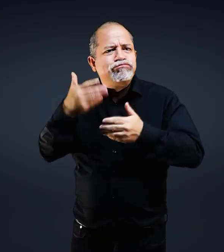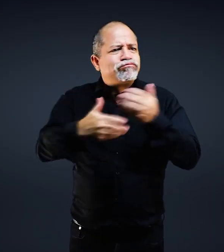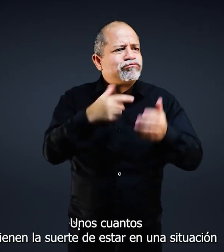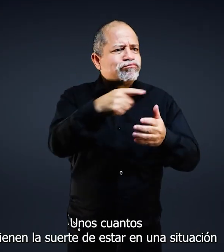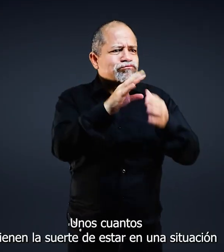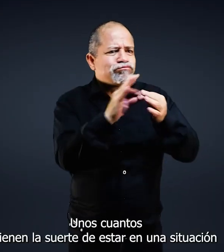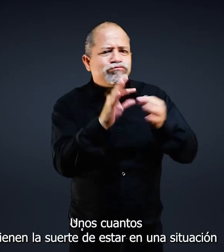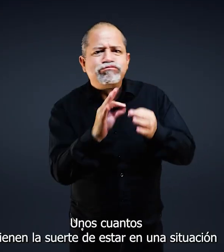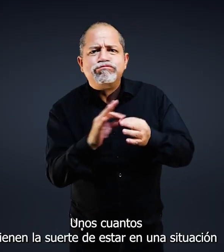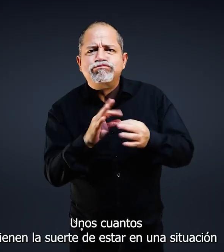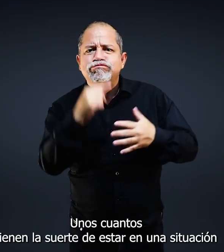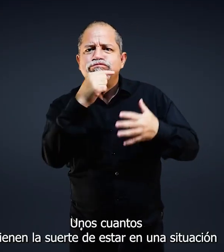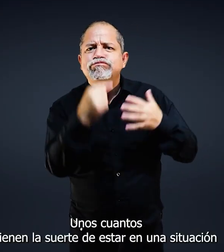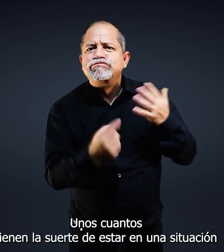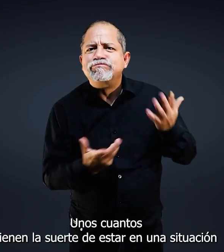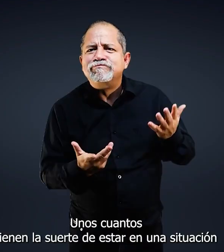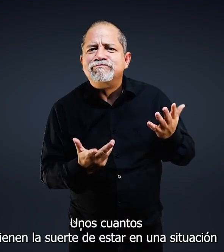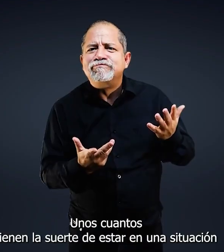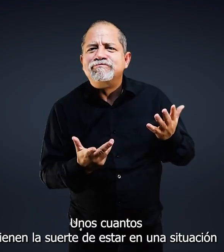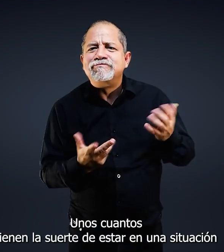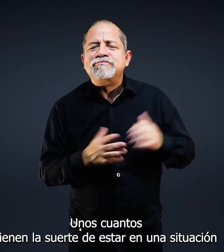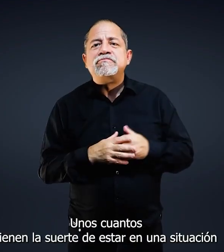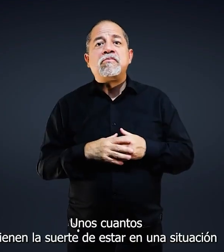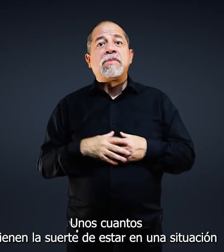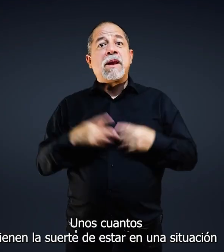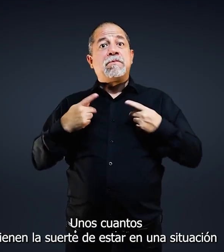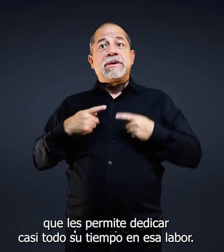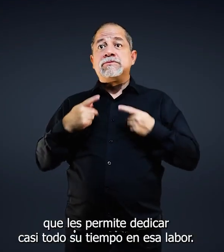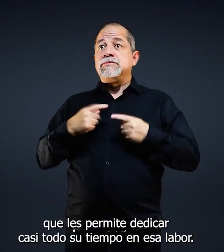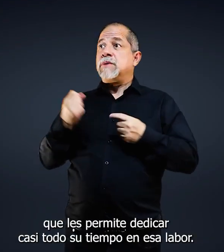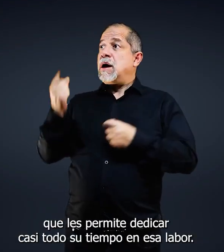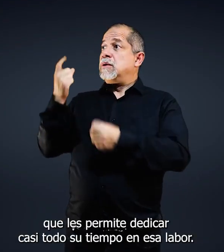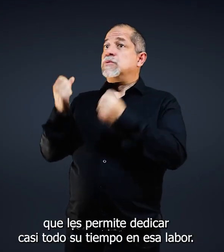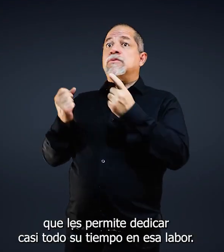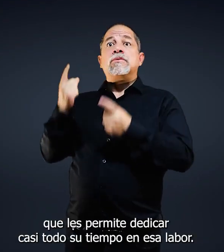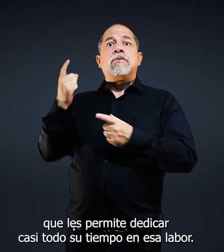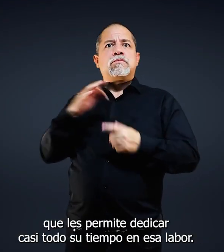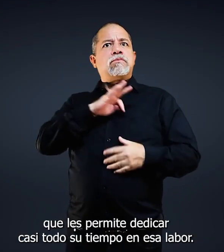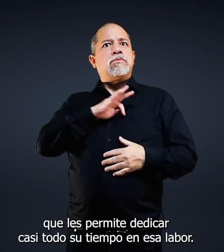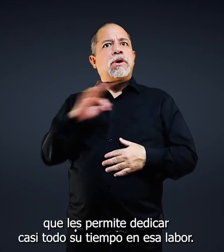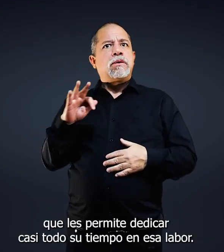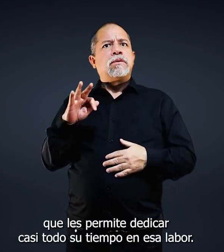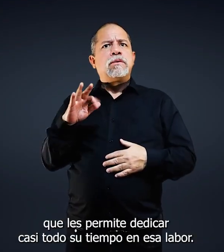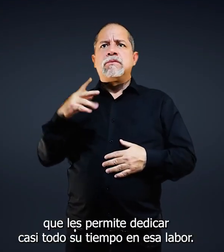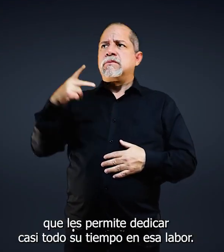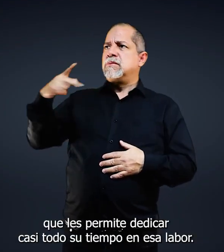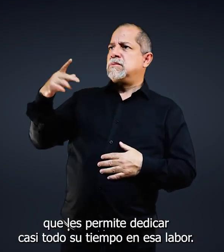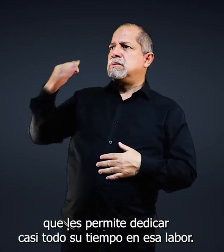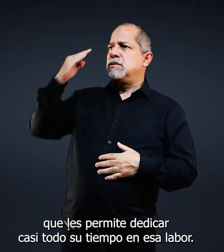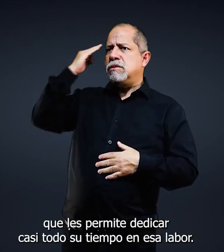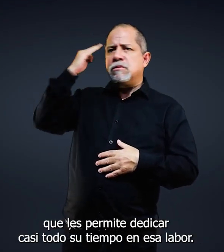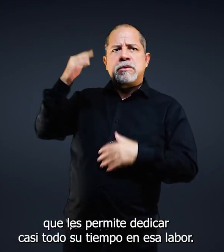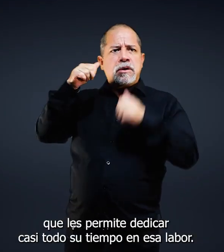Unos cuantos tienen la suerte de estar en una situación que les permite dedicar casi todo su tiempo en esa labor.